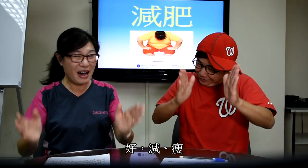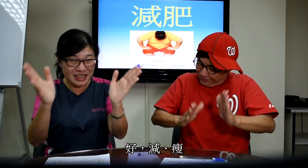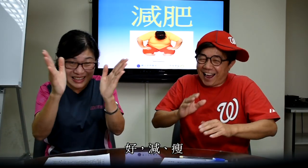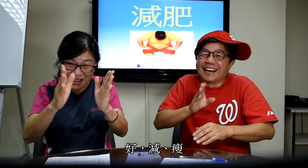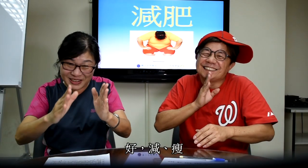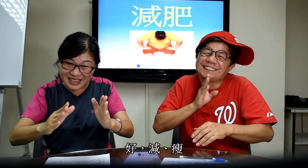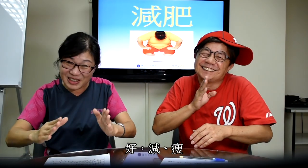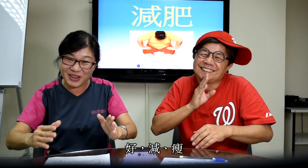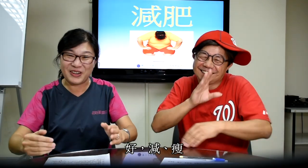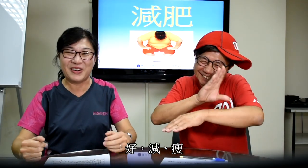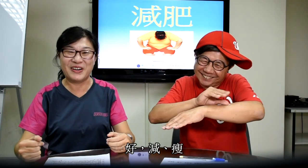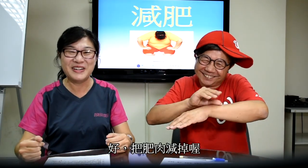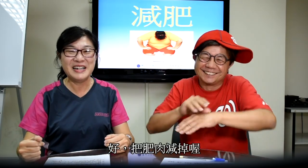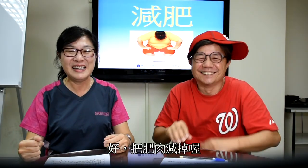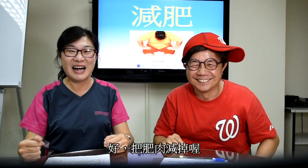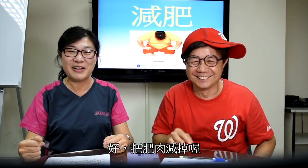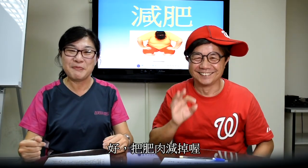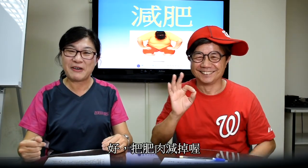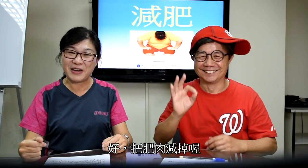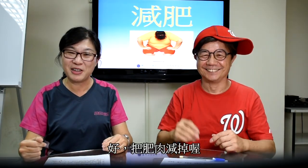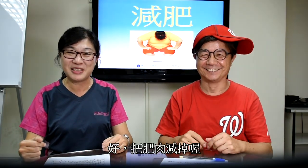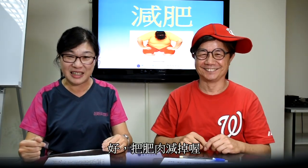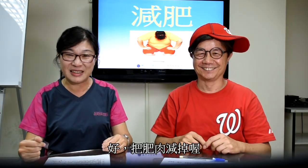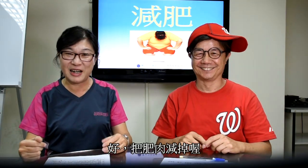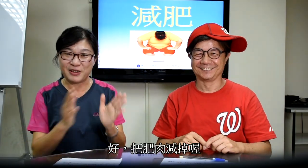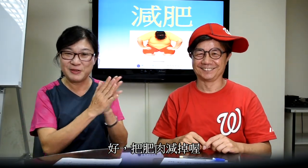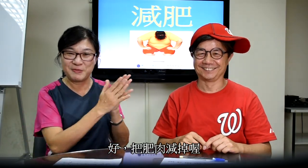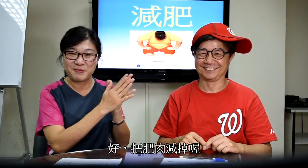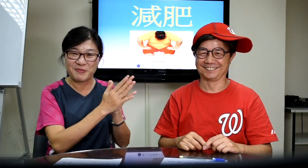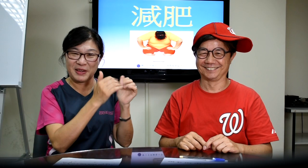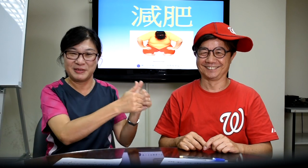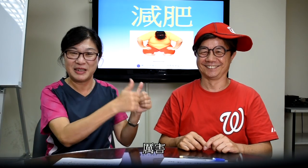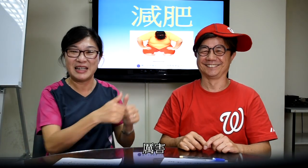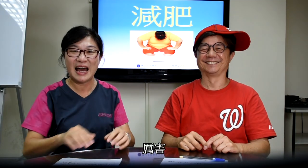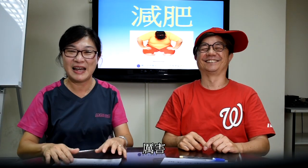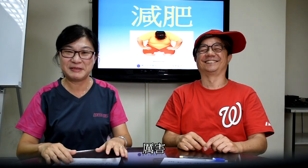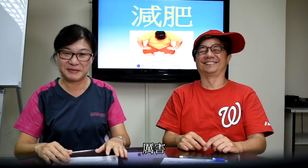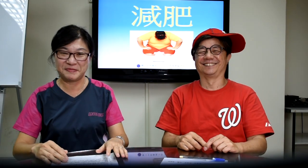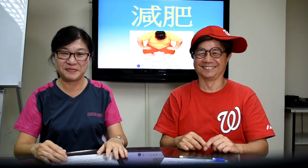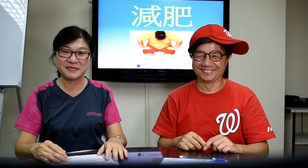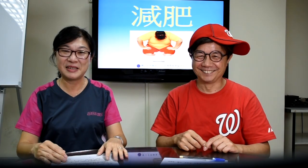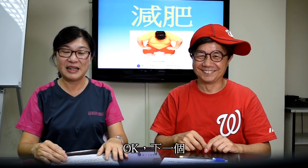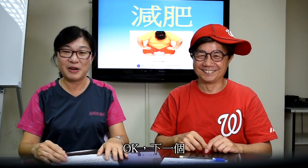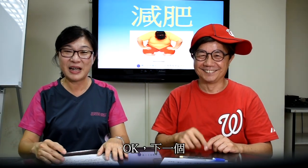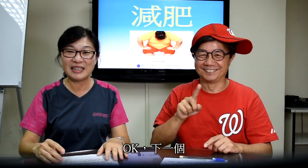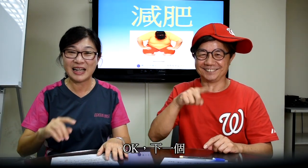好，减瘦，好，把肥肉减掉哦，厉害。OK， 下一